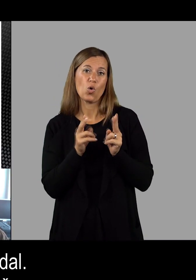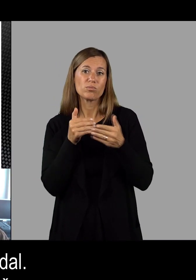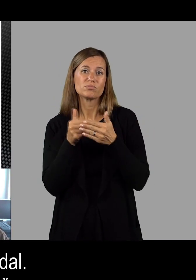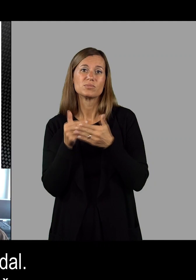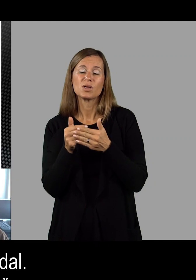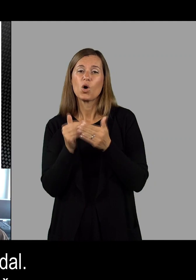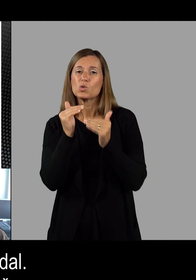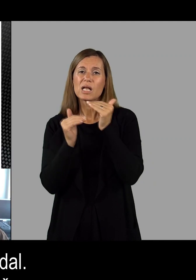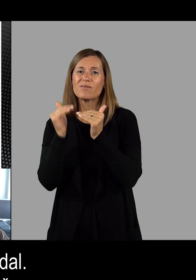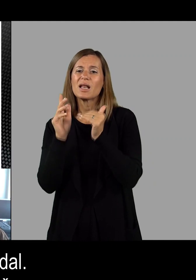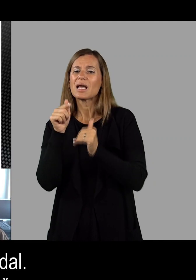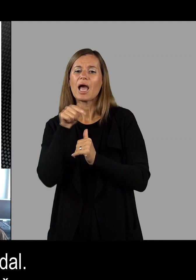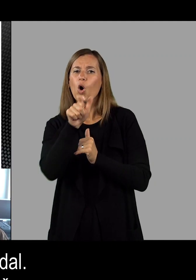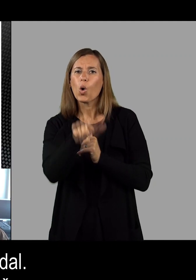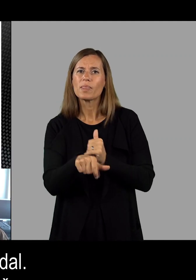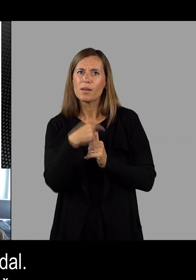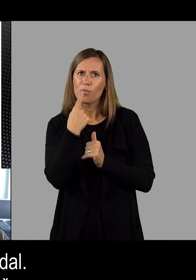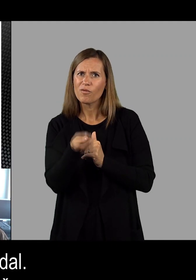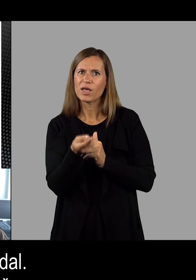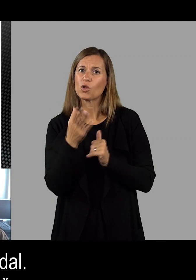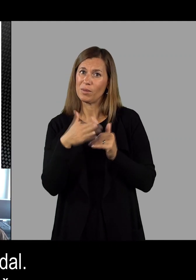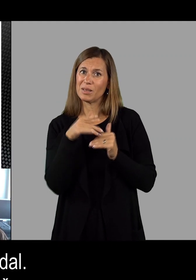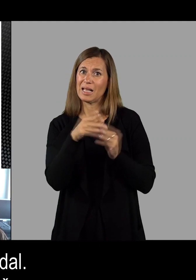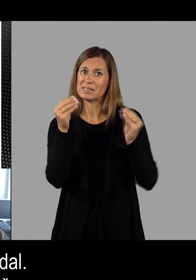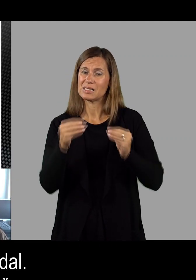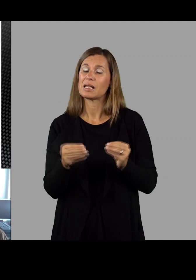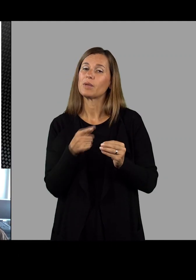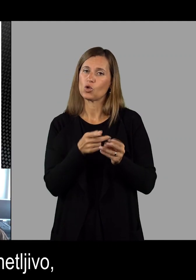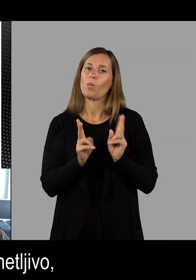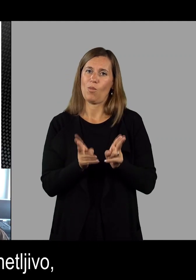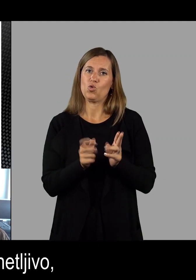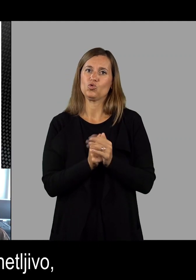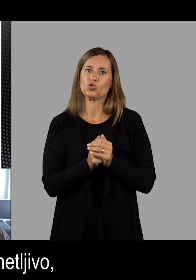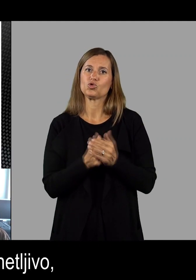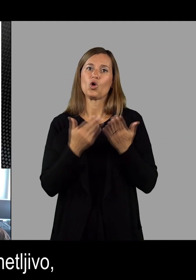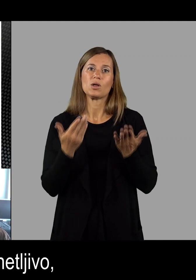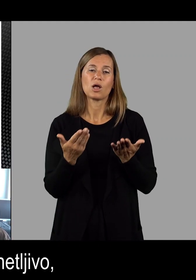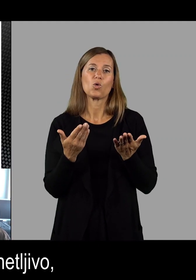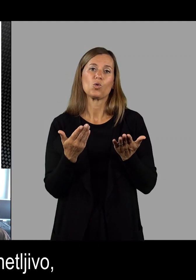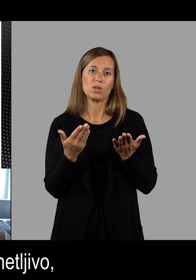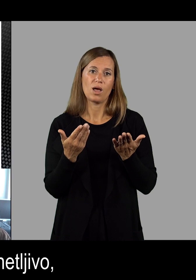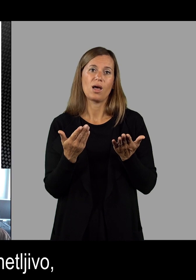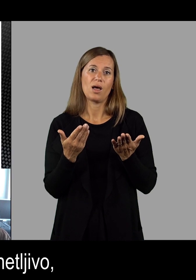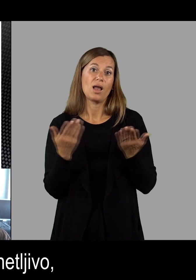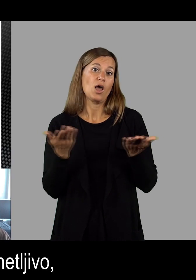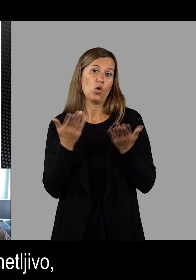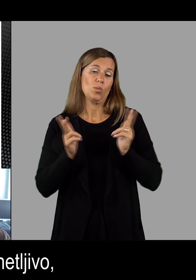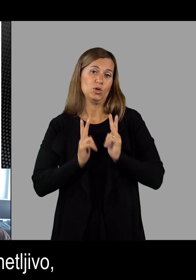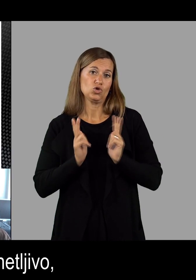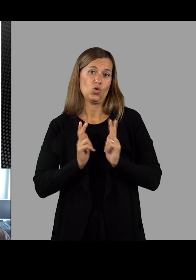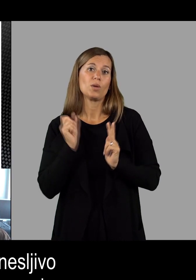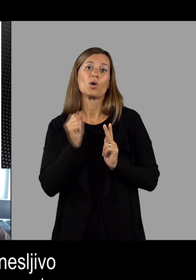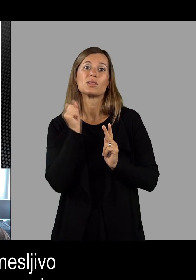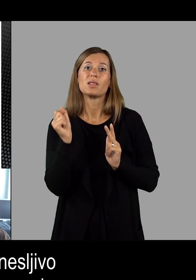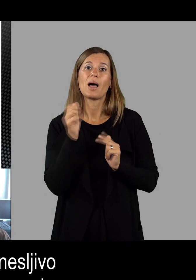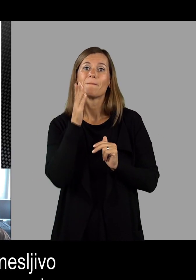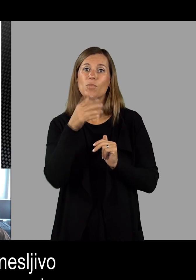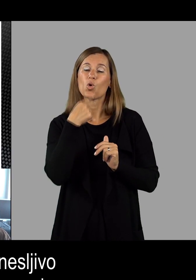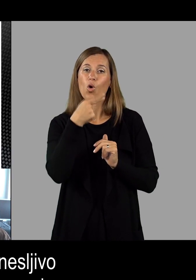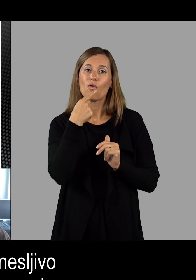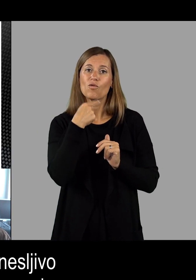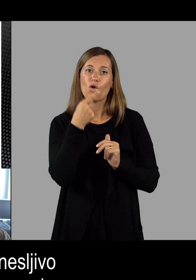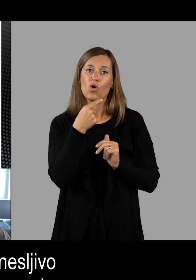usklajevali, kaj je on v bistvu sploh povedal, in to pri teh sistemih je to možno. Ne? Tako da, kar je morda presenetljivo, da lahko pričakujemo, da bo